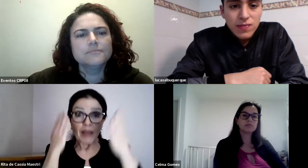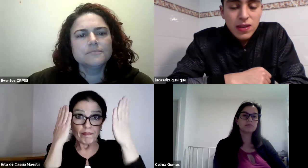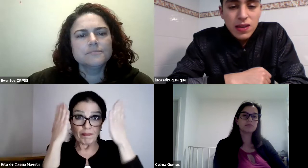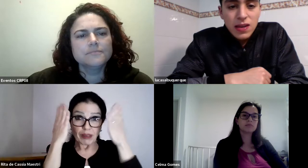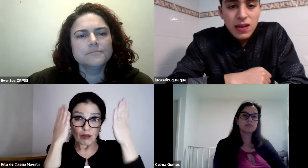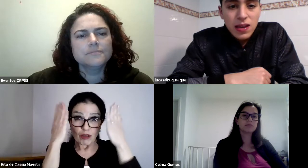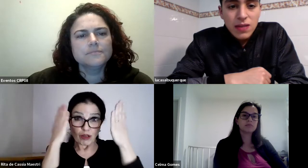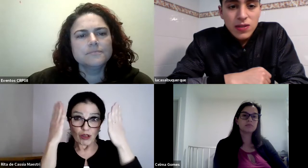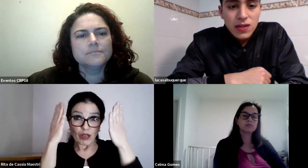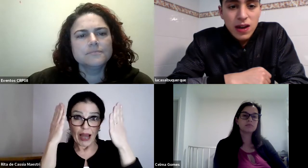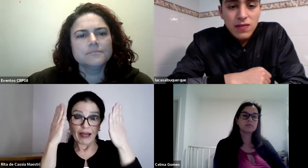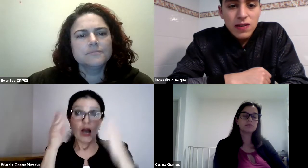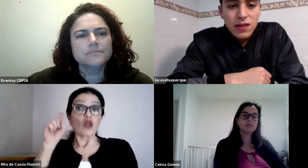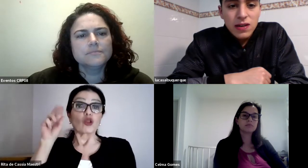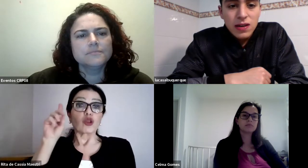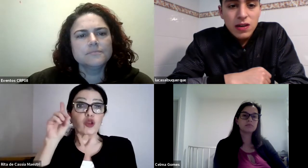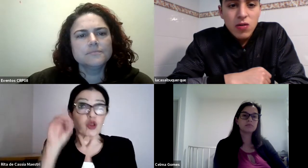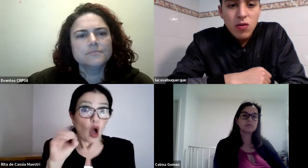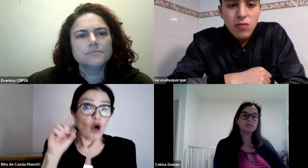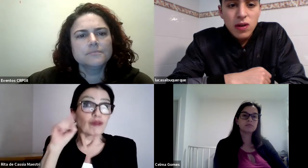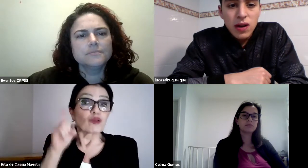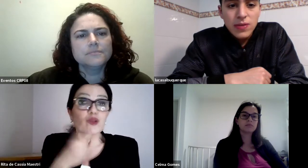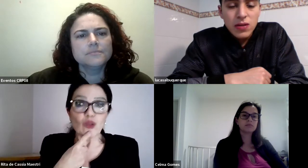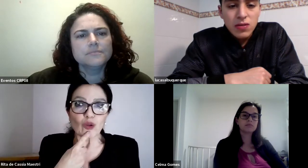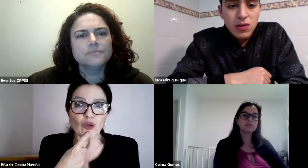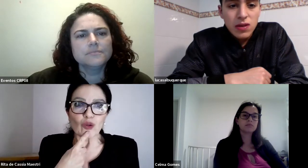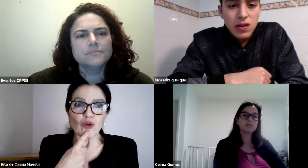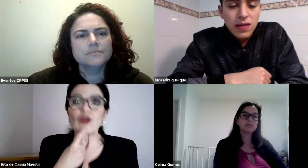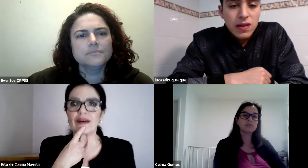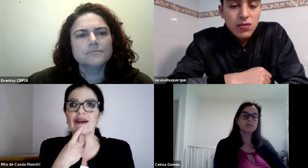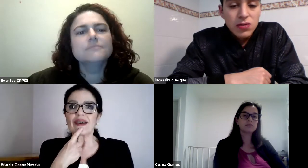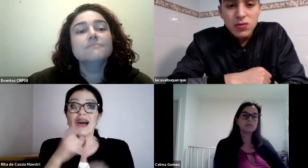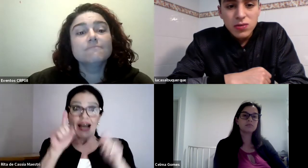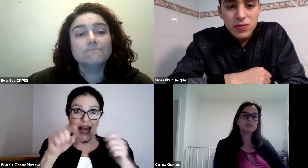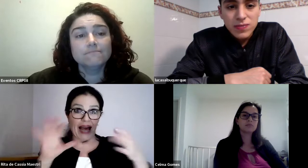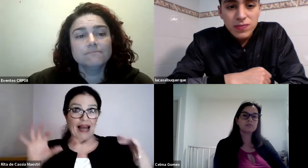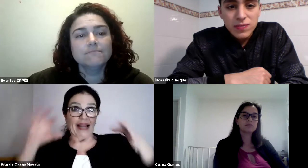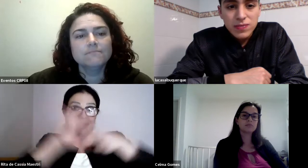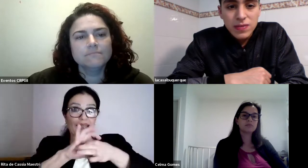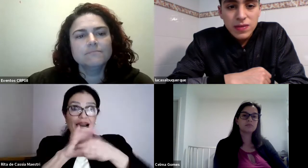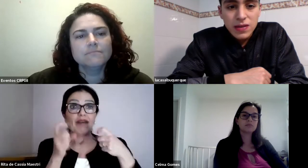livro, e ele mostrava como a psicologia do surdo,